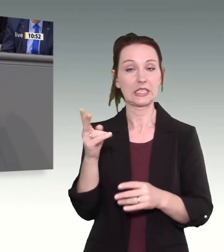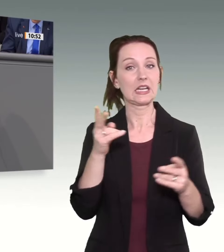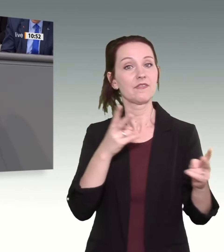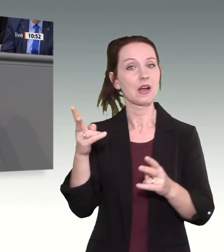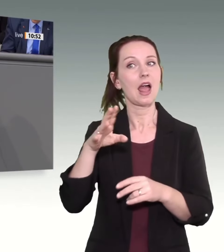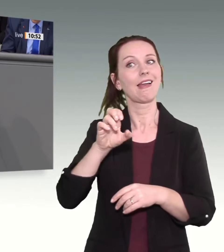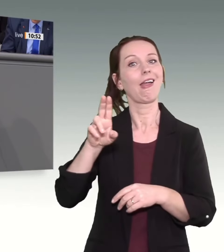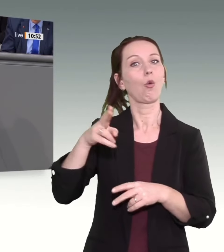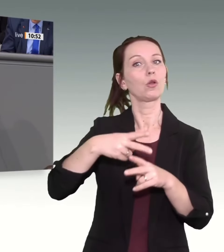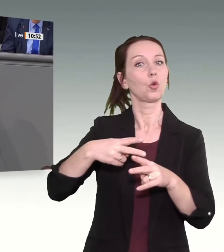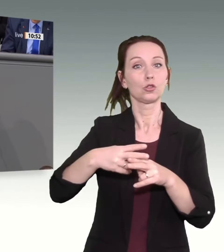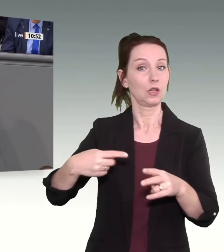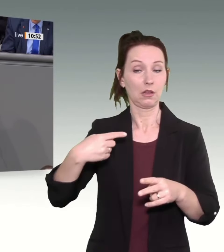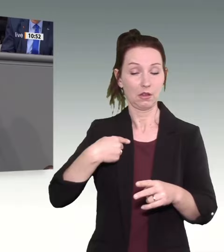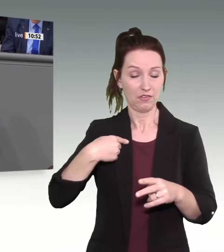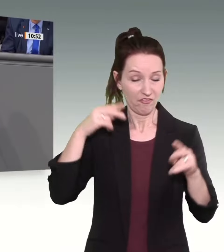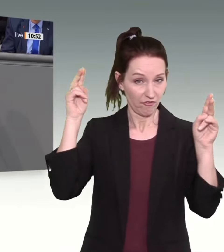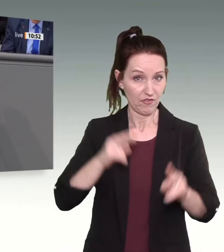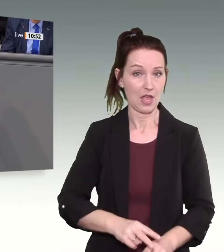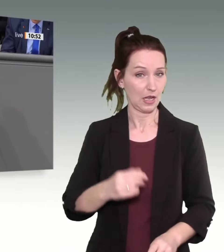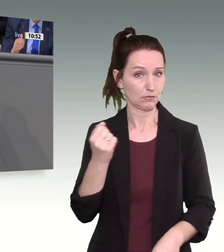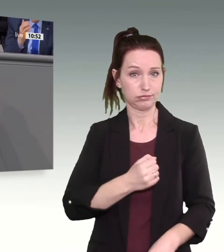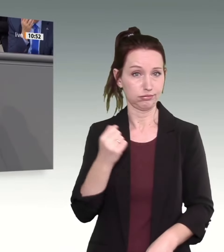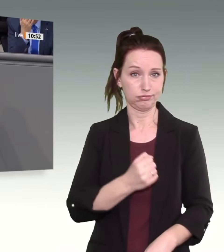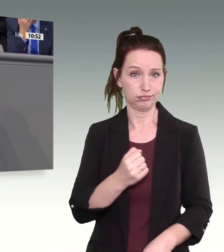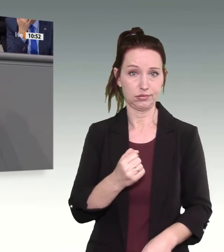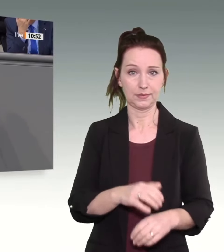.000 Baugenehmigungen weniger im Januar 2022.